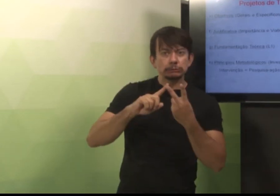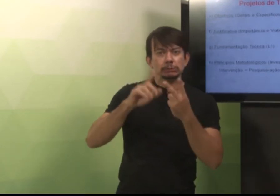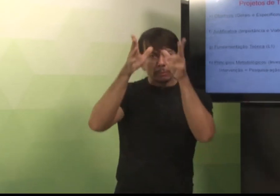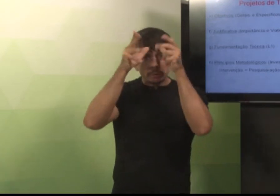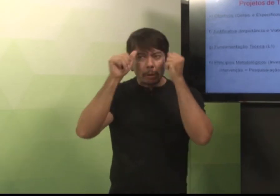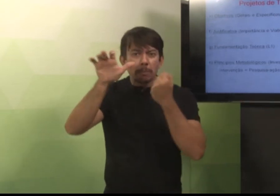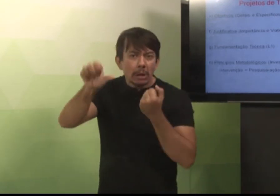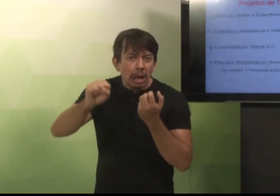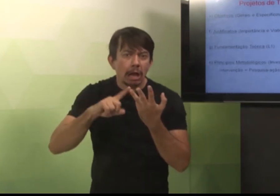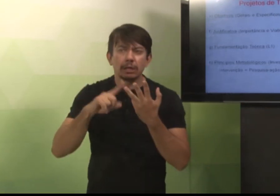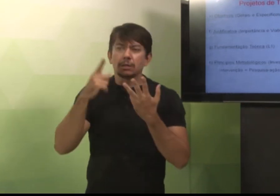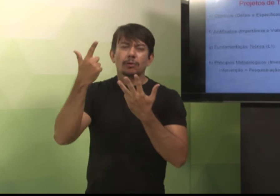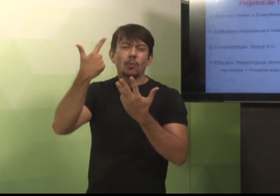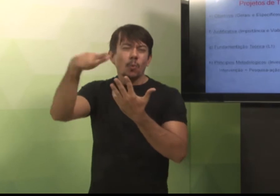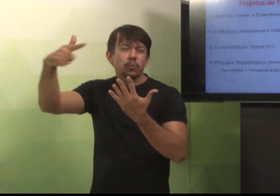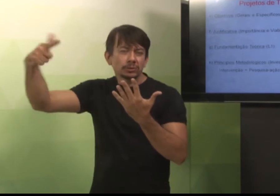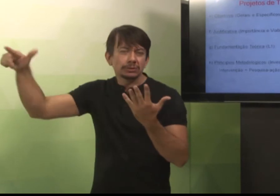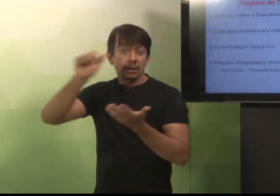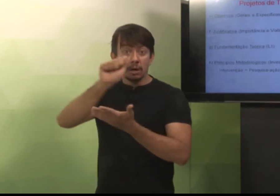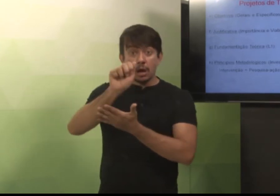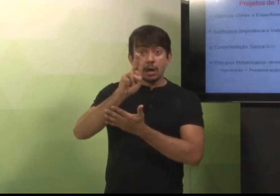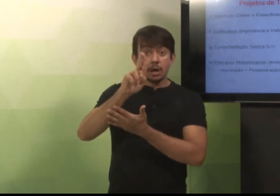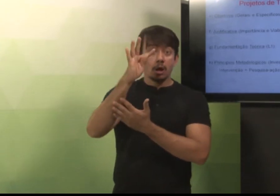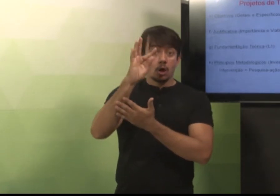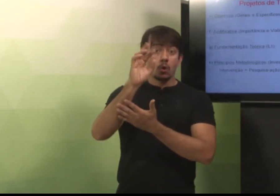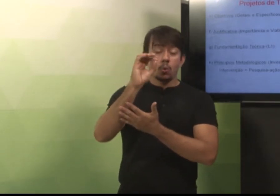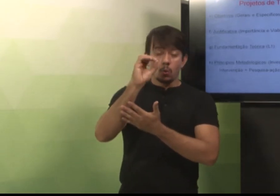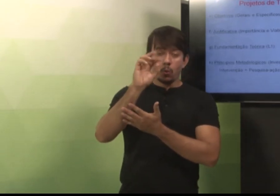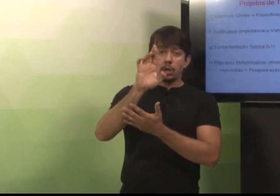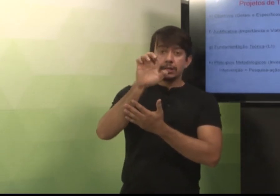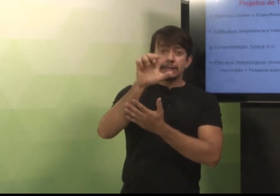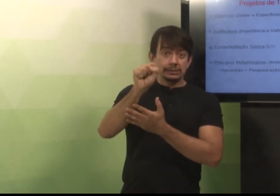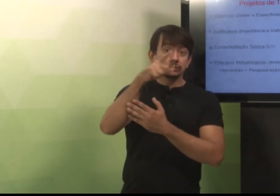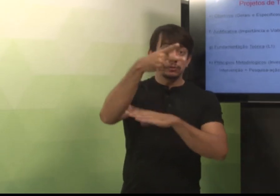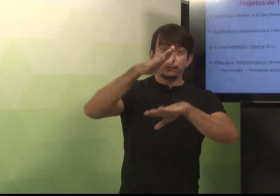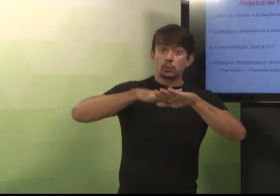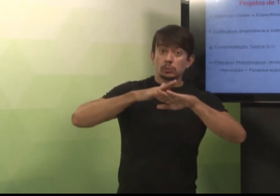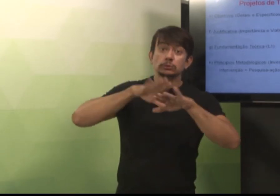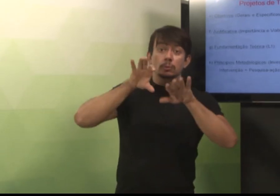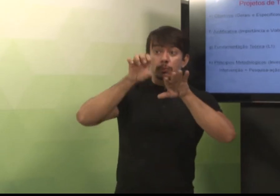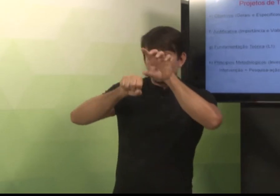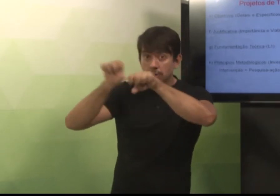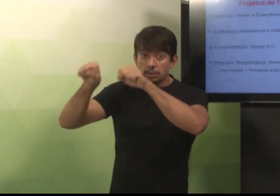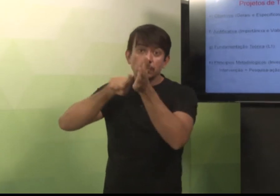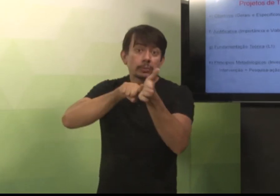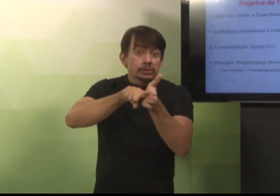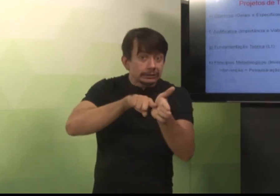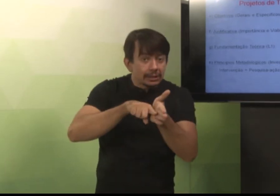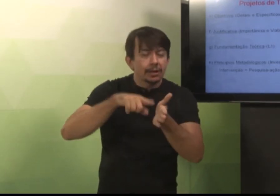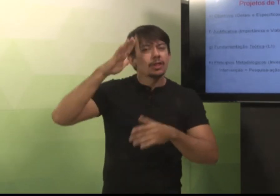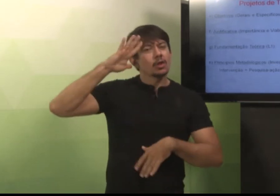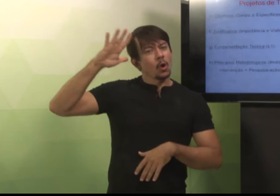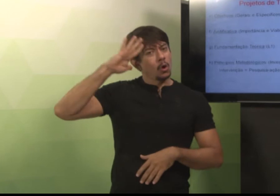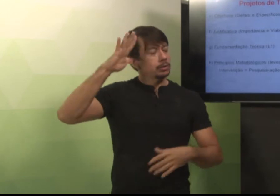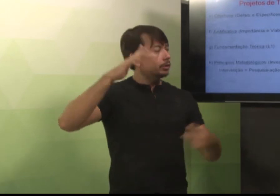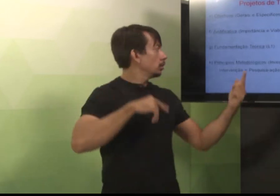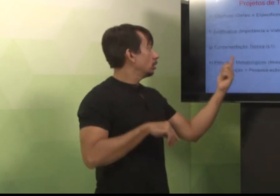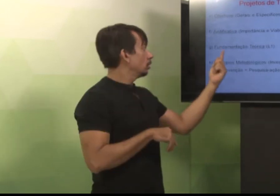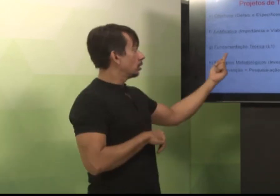exemplo, Ronice Miller, Marianne Stuff, dentre outros. Então, são os autores que você irá utilizar para embasar a